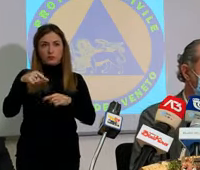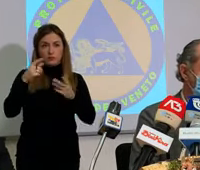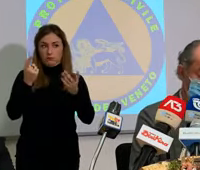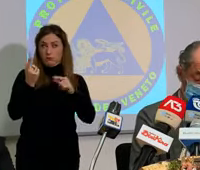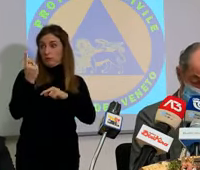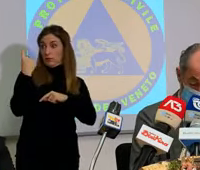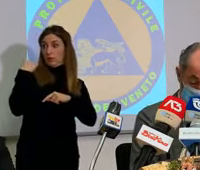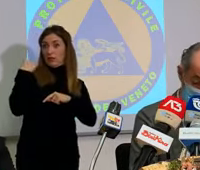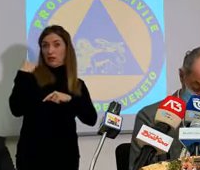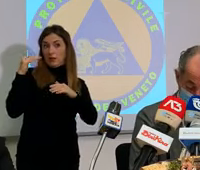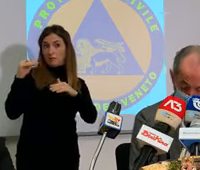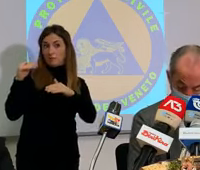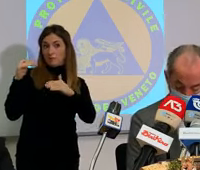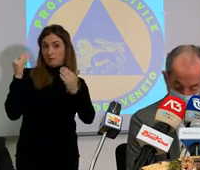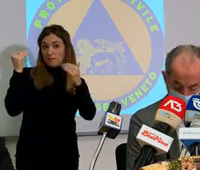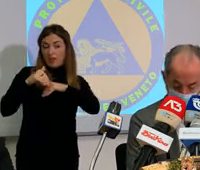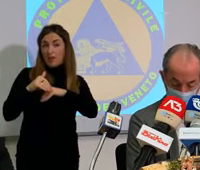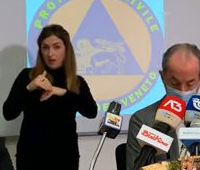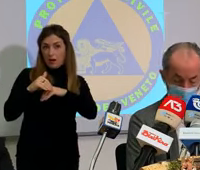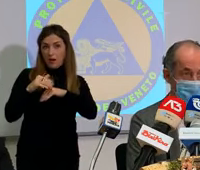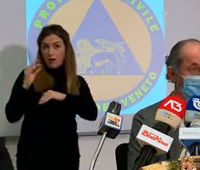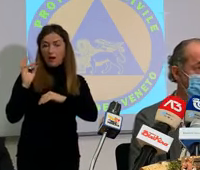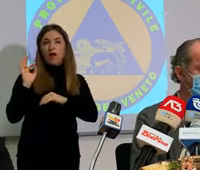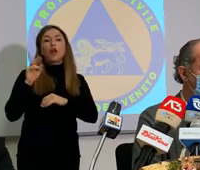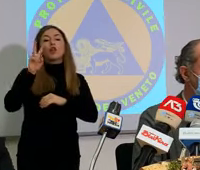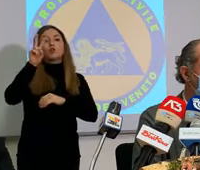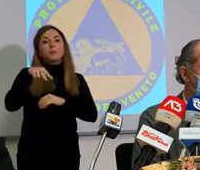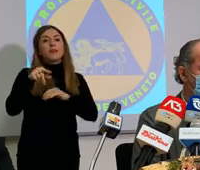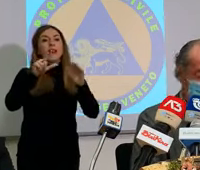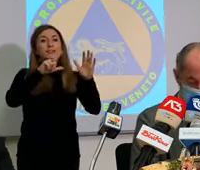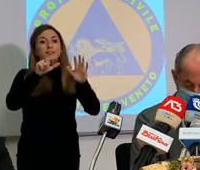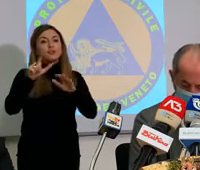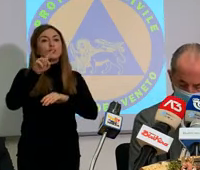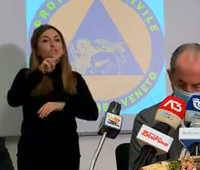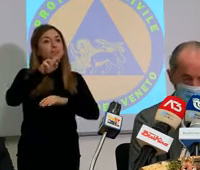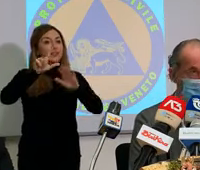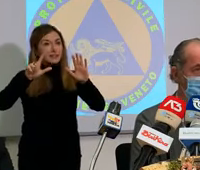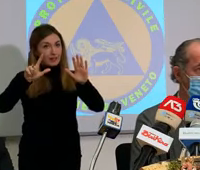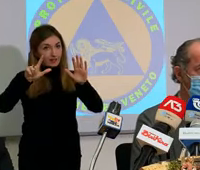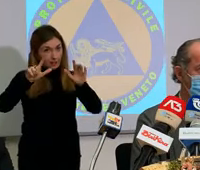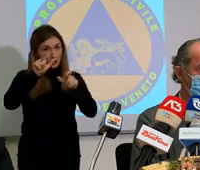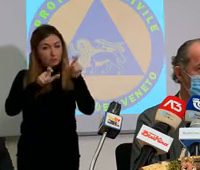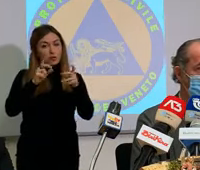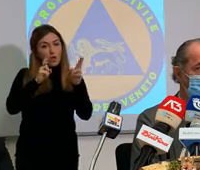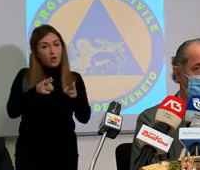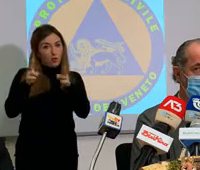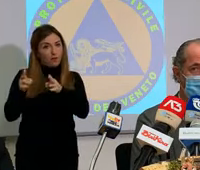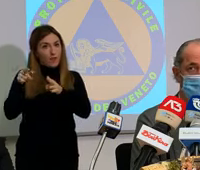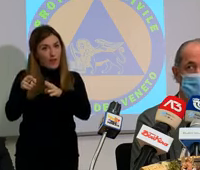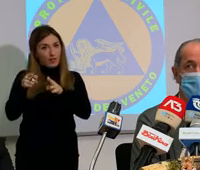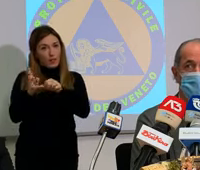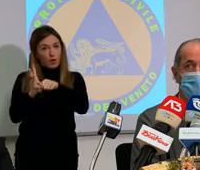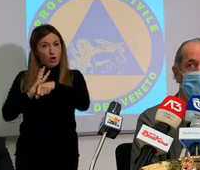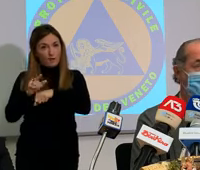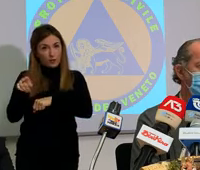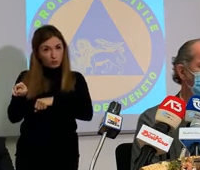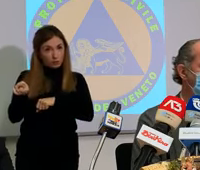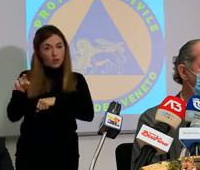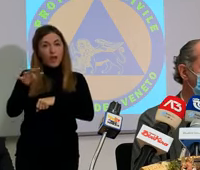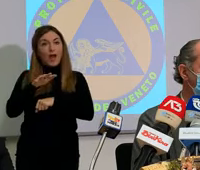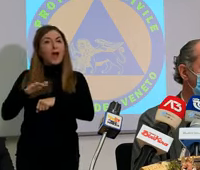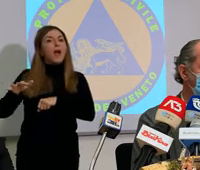mattina a ieri sera della verità 2727 ricoverati covip in